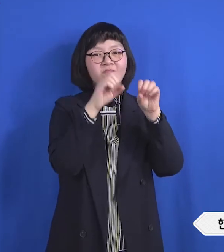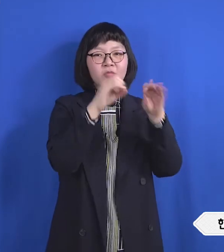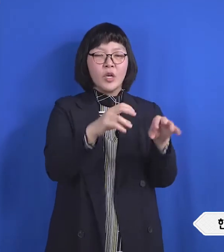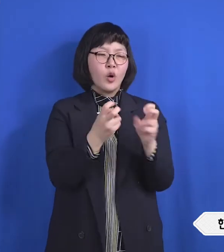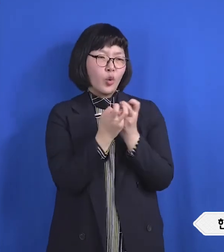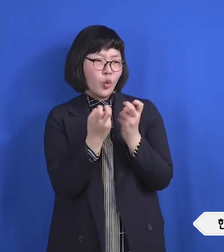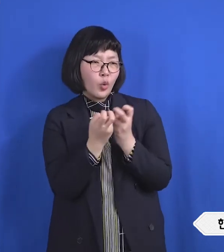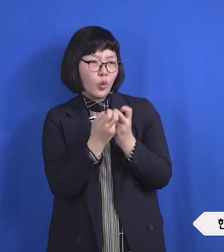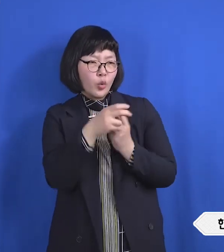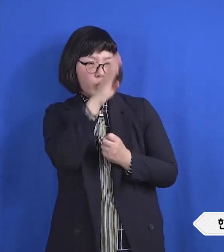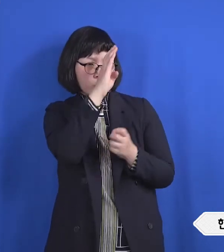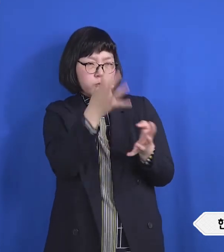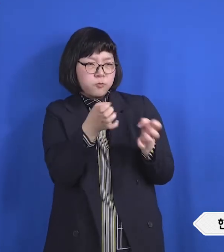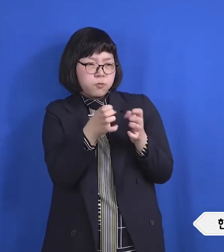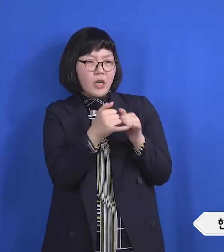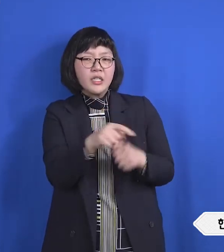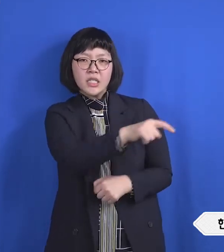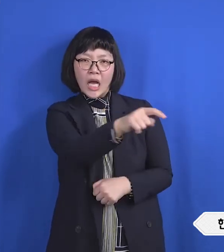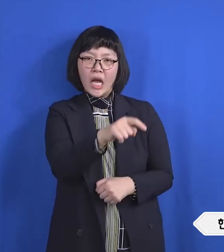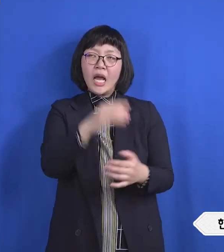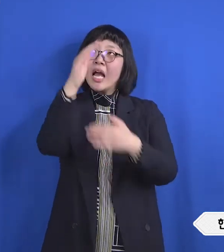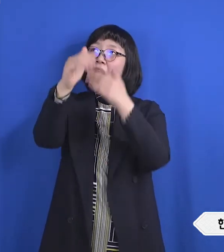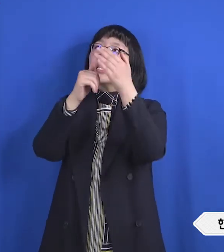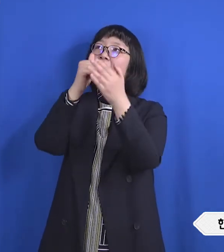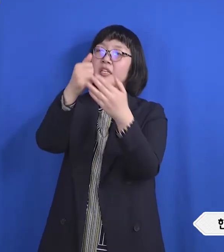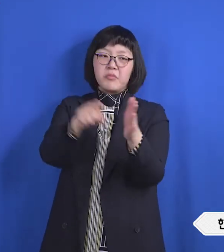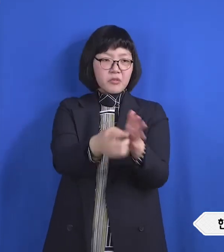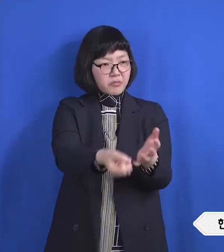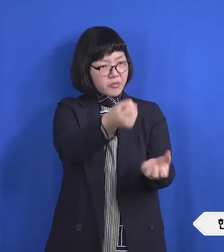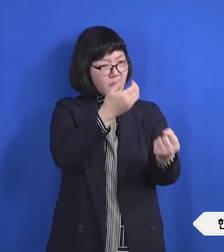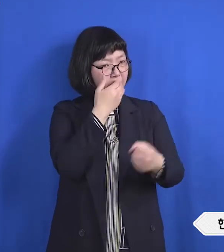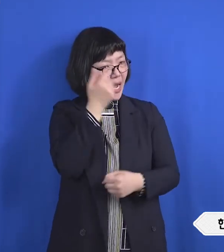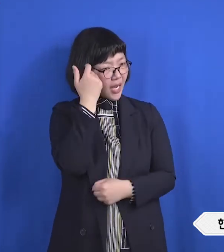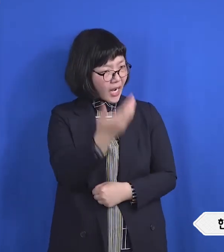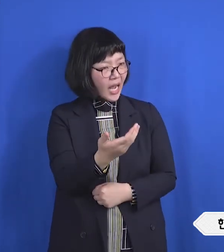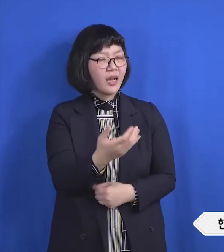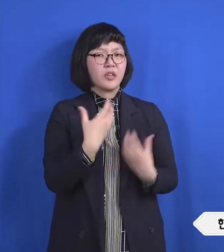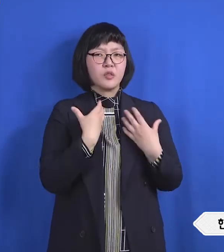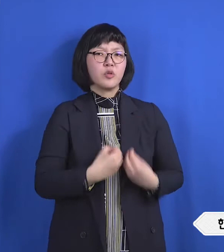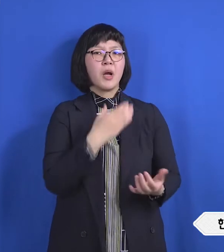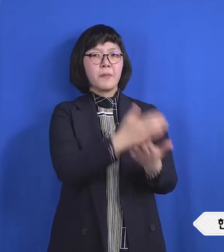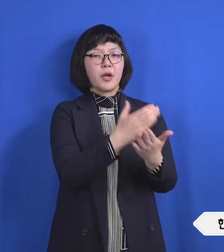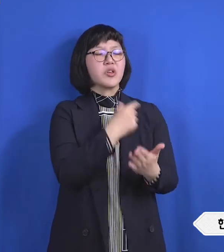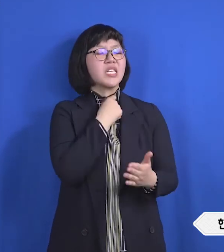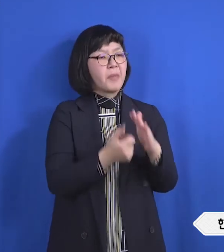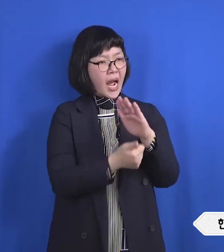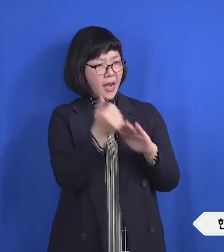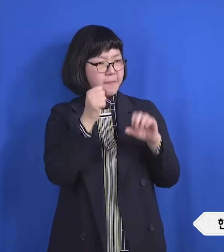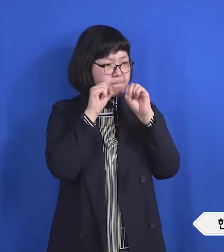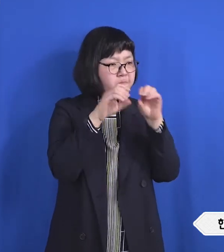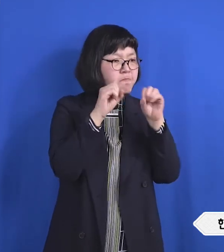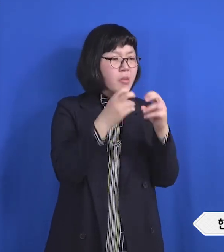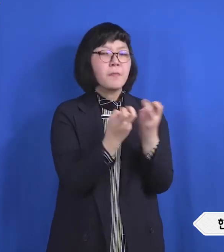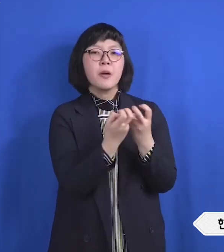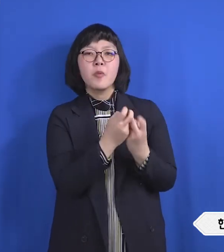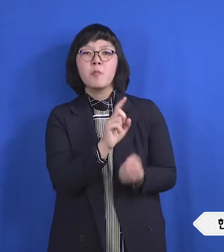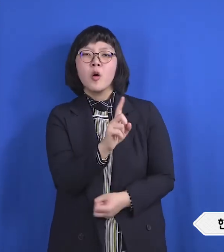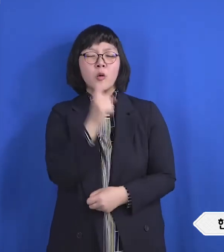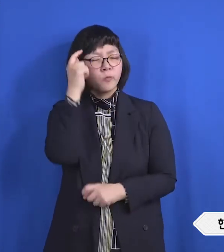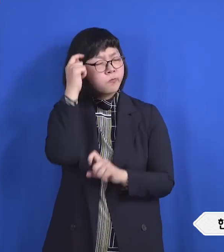하면 하나님을 이들에게 전해서 이들에게 희망을 안겨줄 수 있을까? 자나깨나 그 생각밖에는